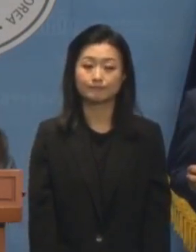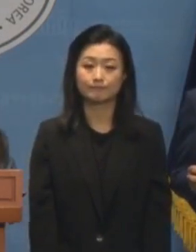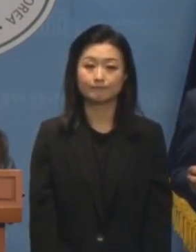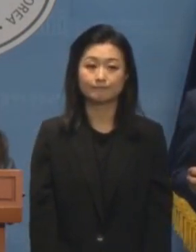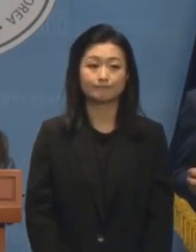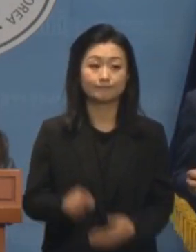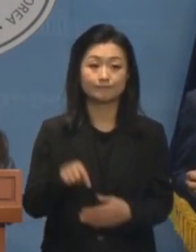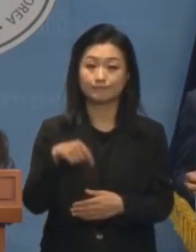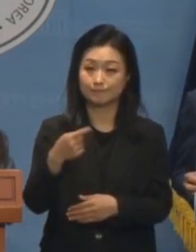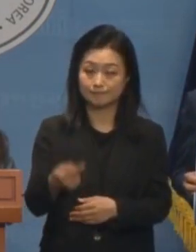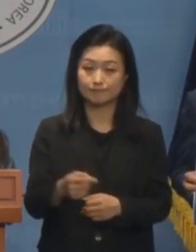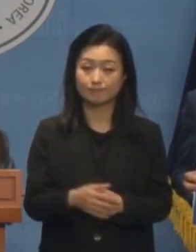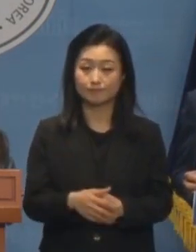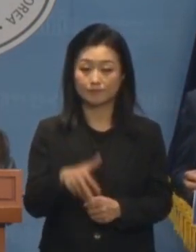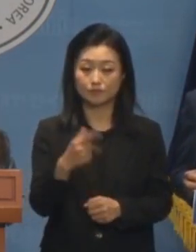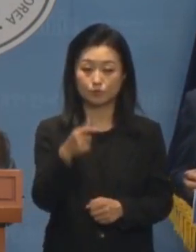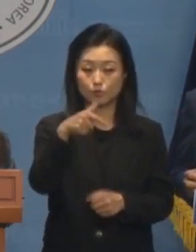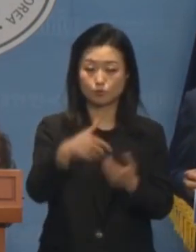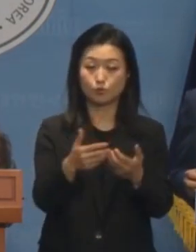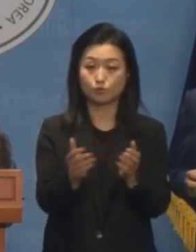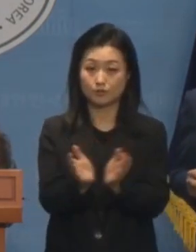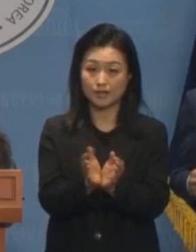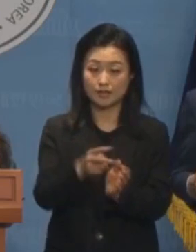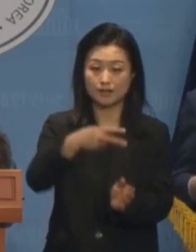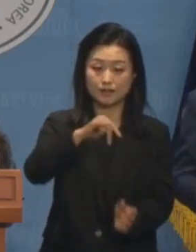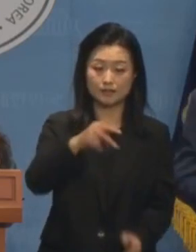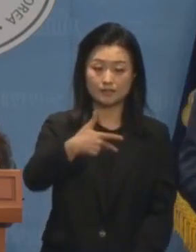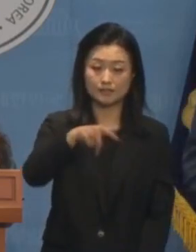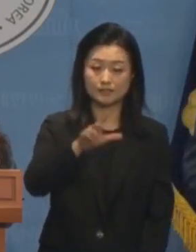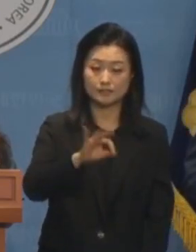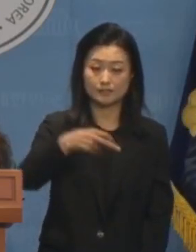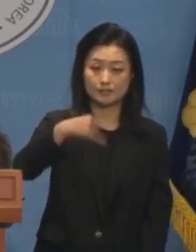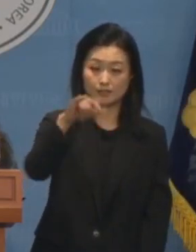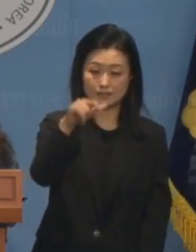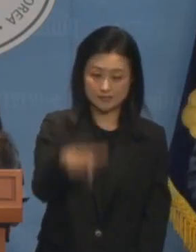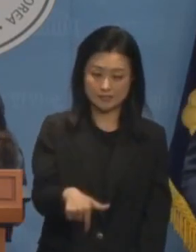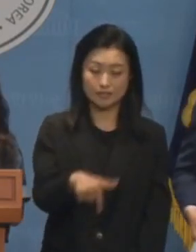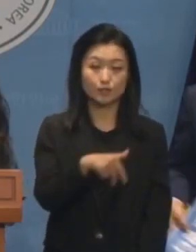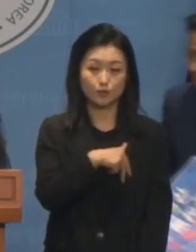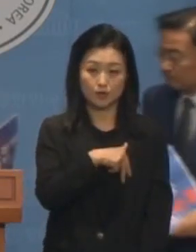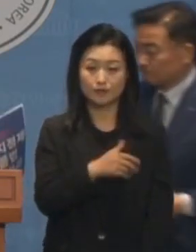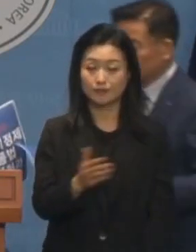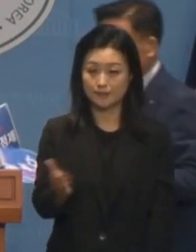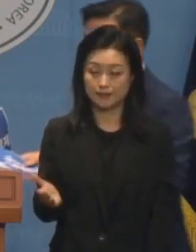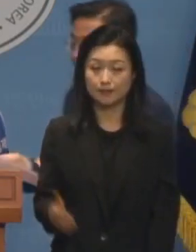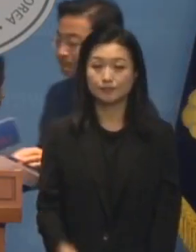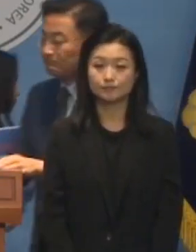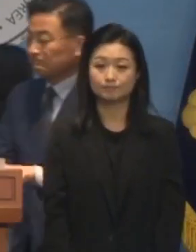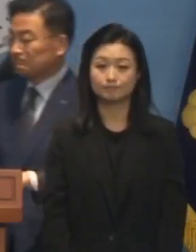네, 다음으로는 조국혁신당의 신장식 국회의원님께서 발언해 주시겠습니다.